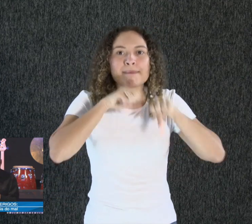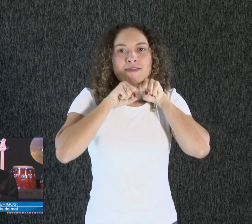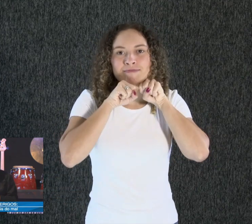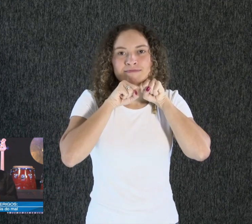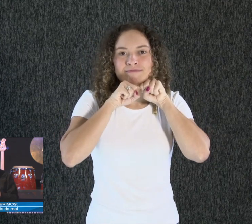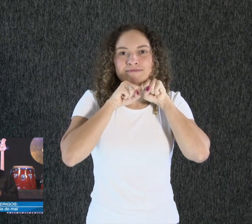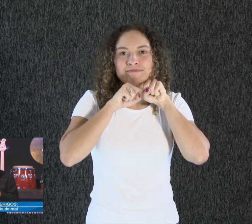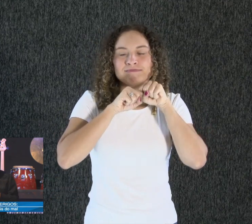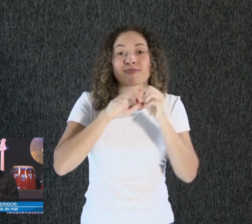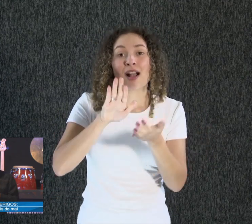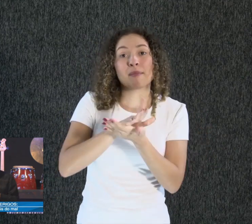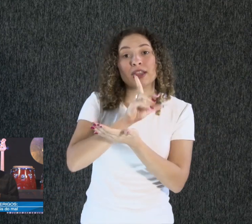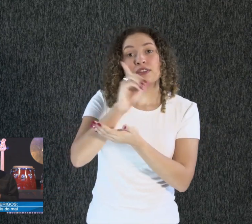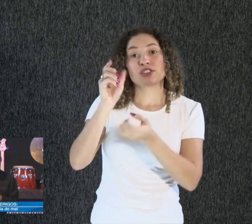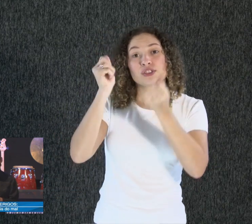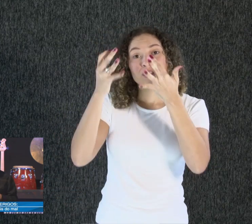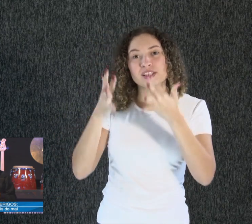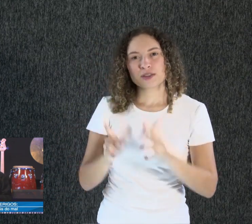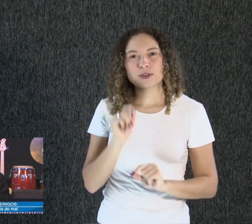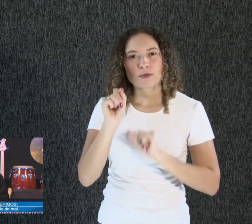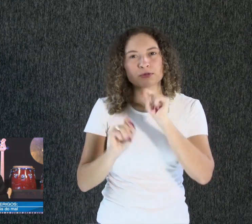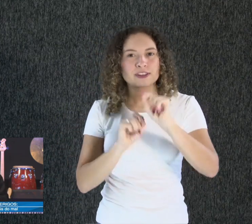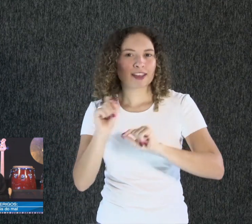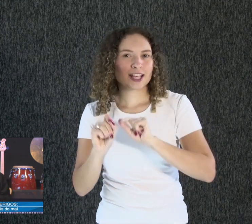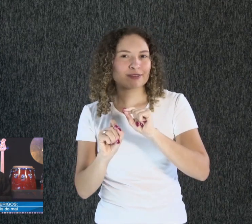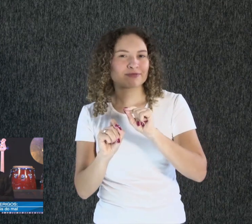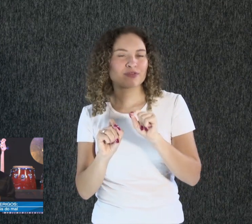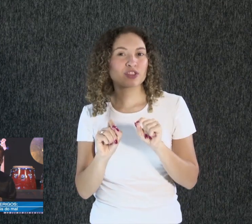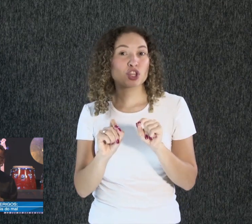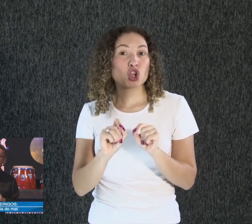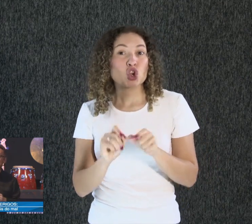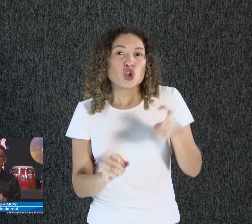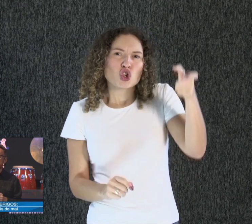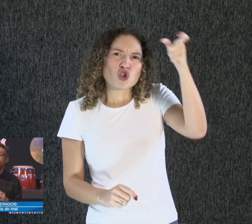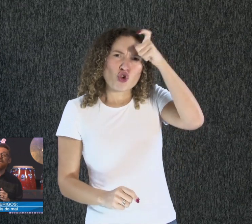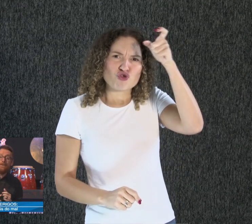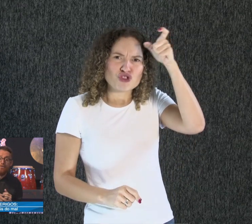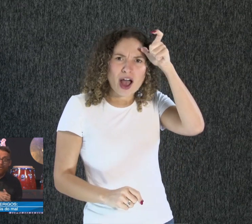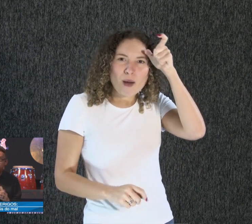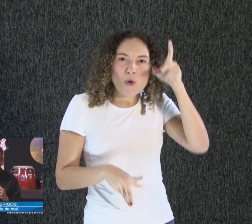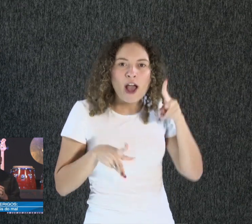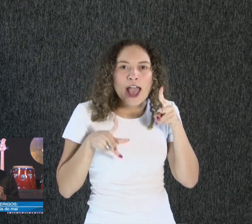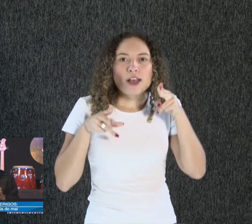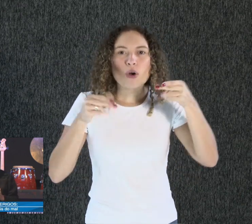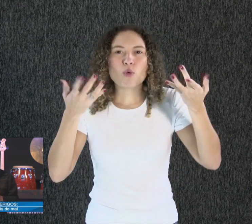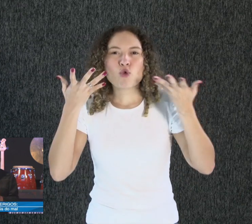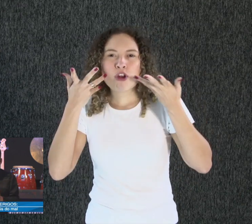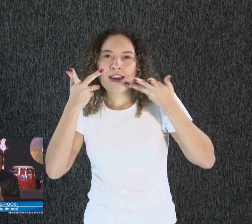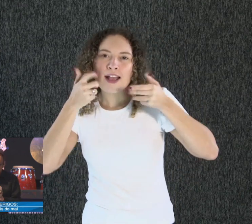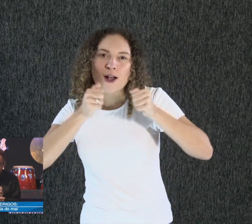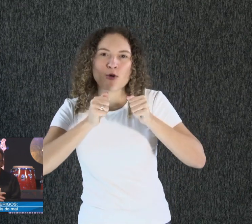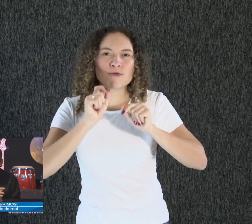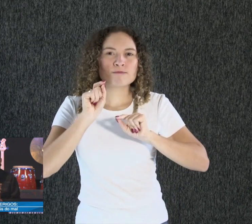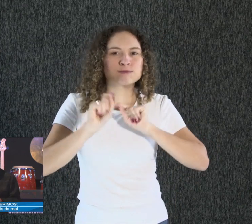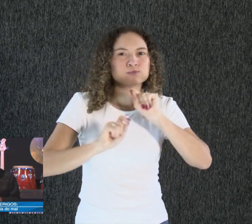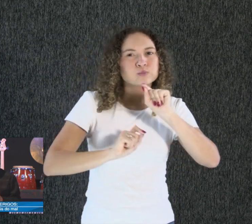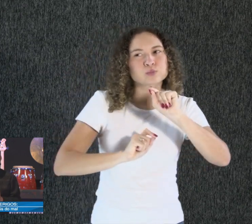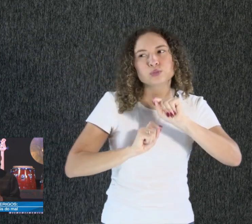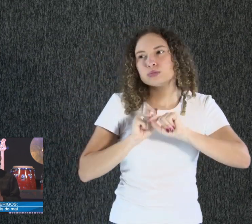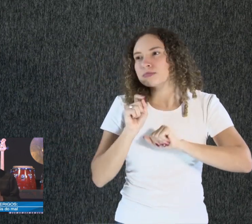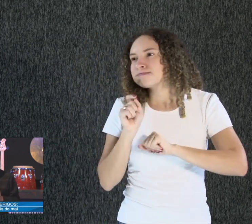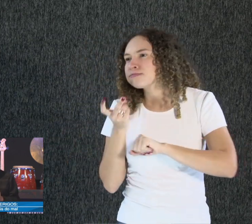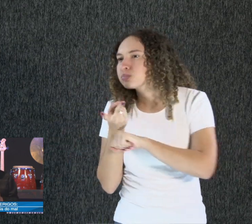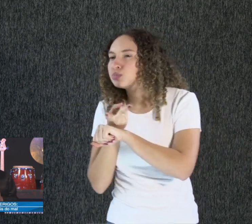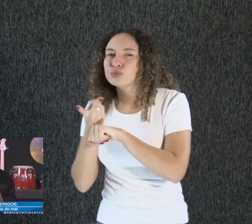as forças do mal. Porque a Bíblia diz que é o diabo que vive como leão, vive bramando como